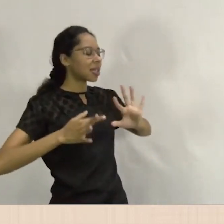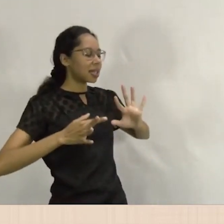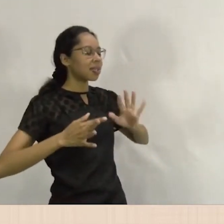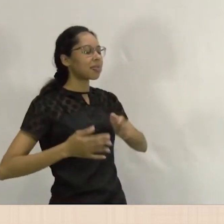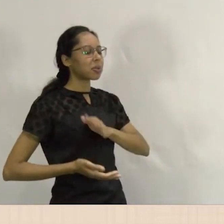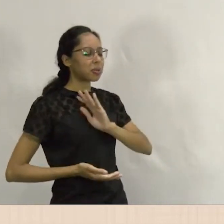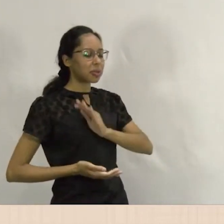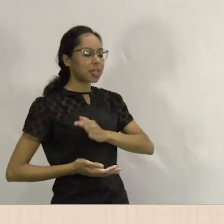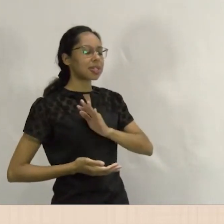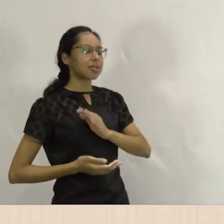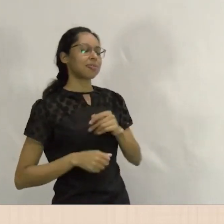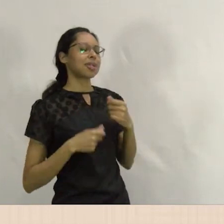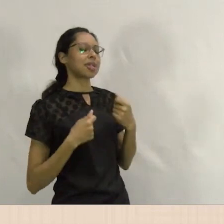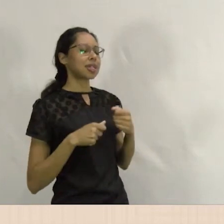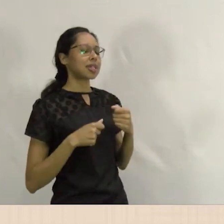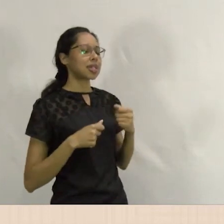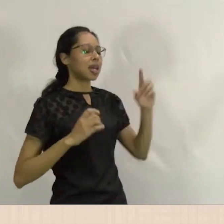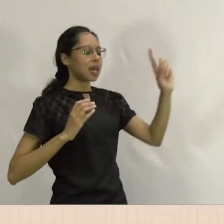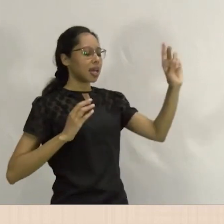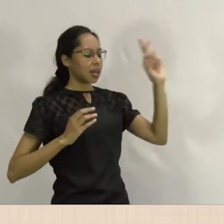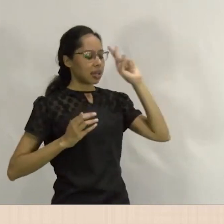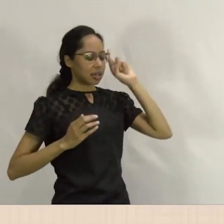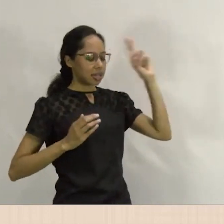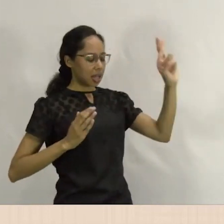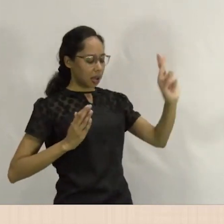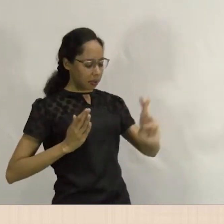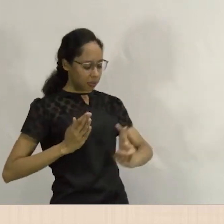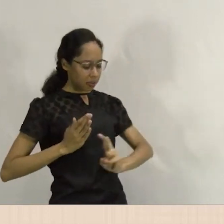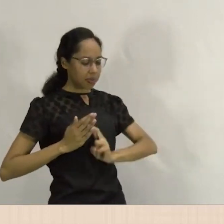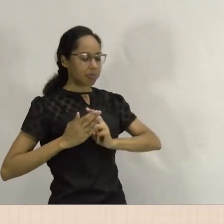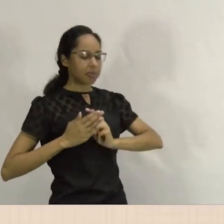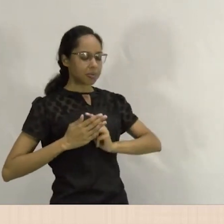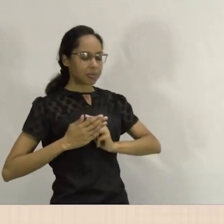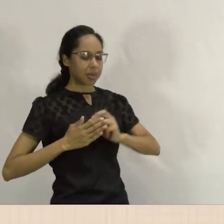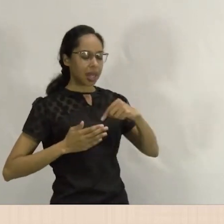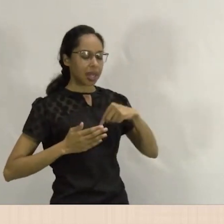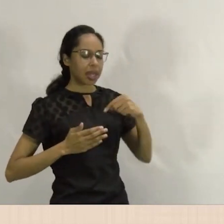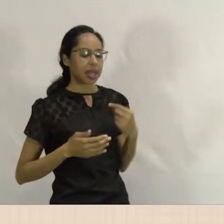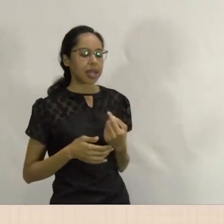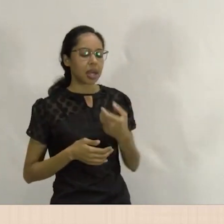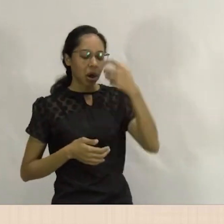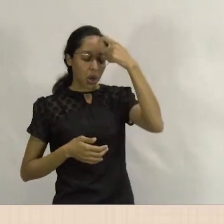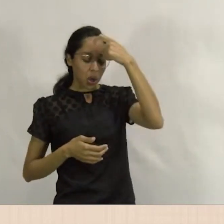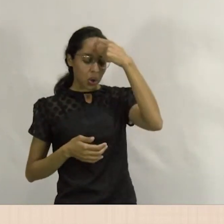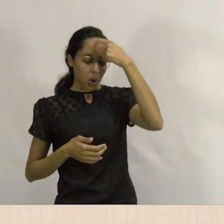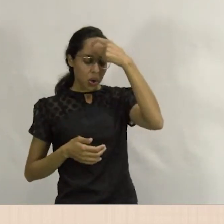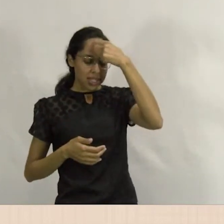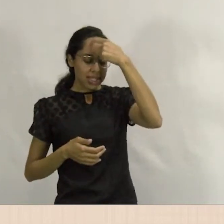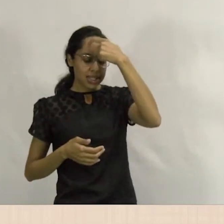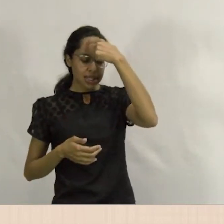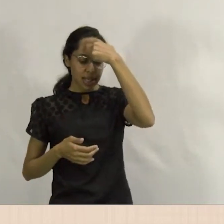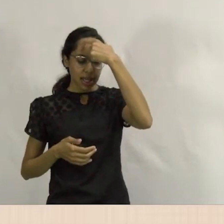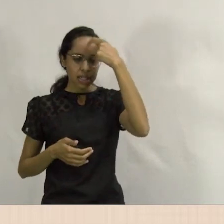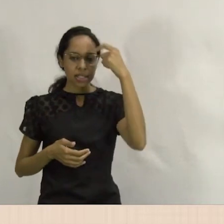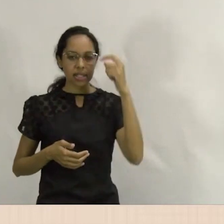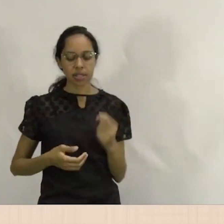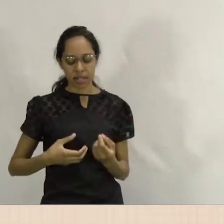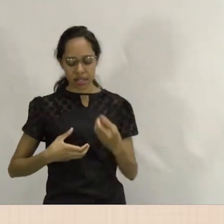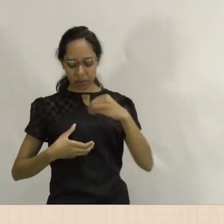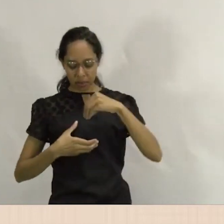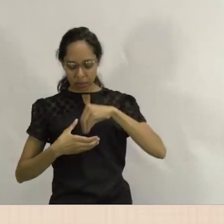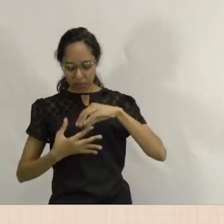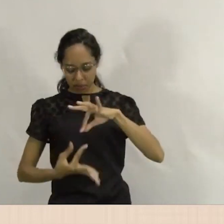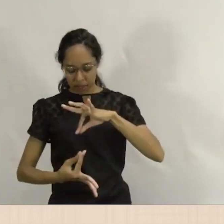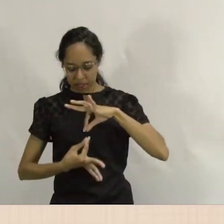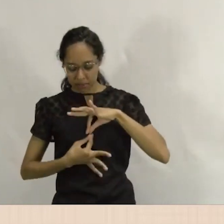coração, através da consciência, que é uma parte do espírito, entre pela minha mente e toma